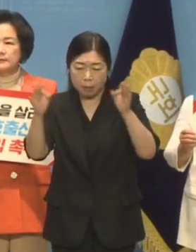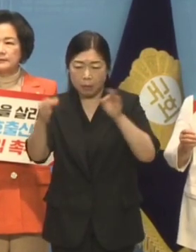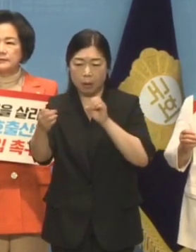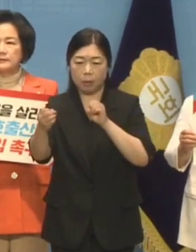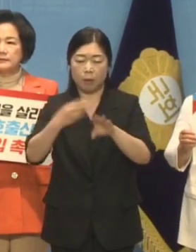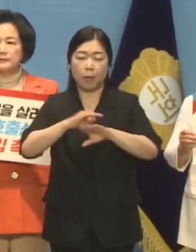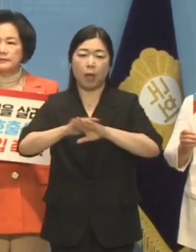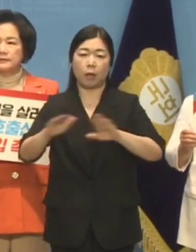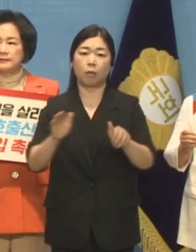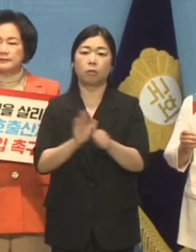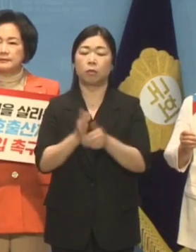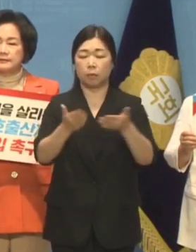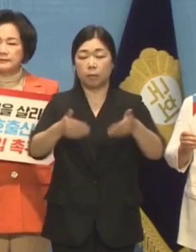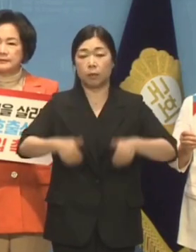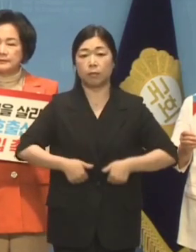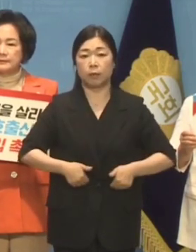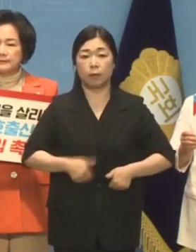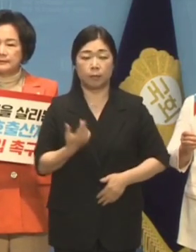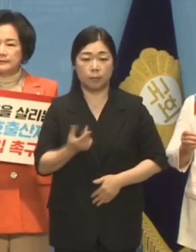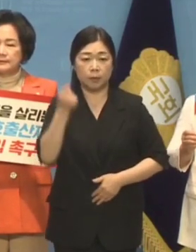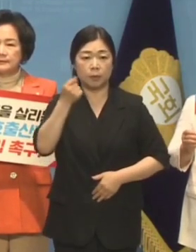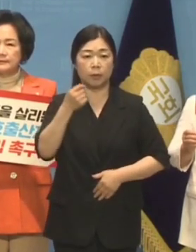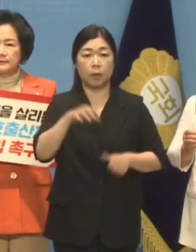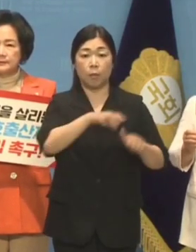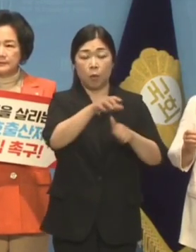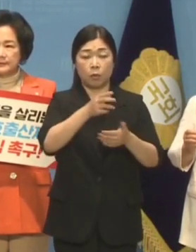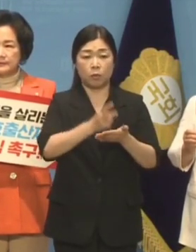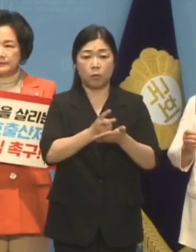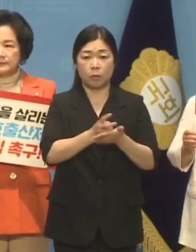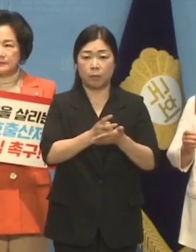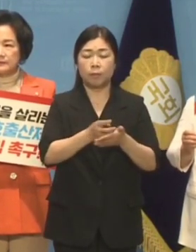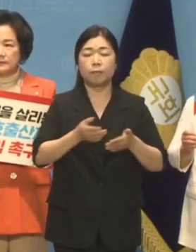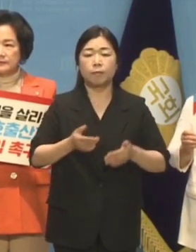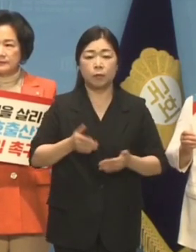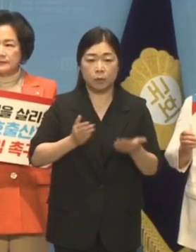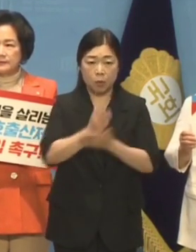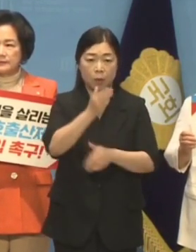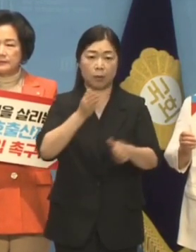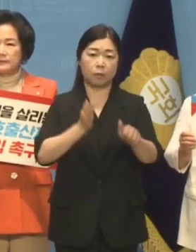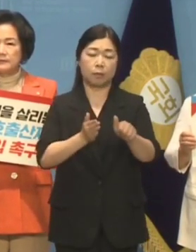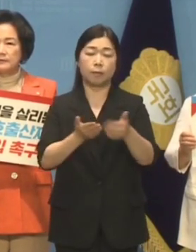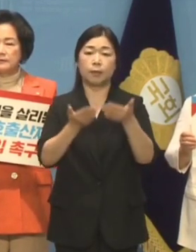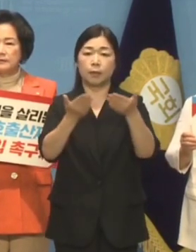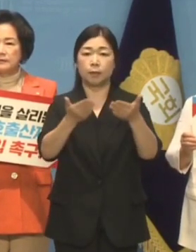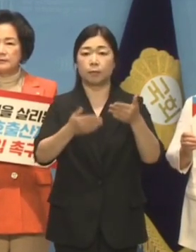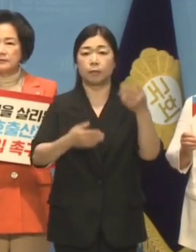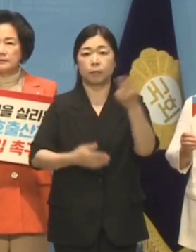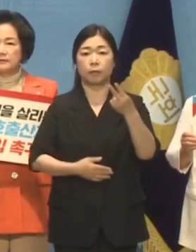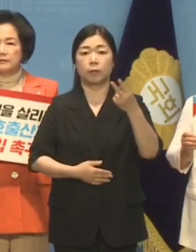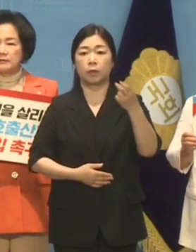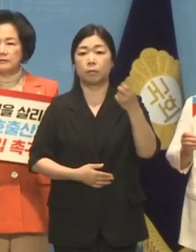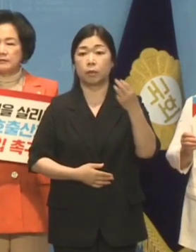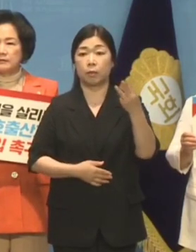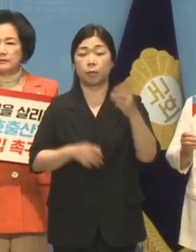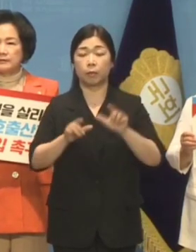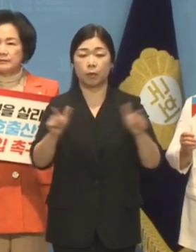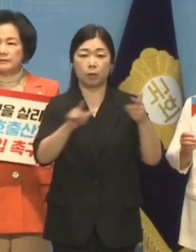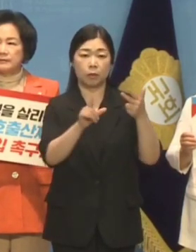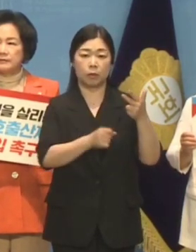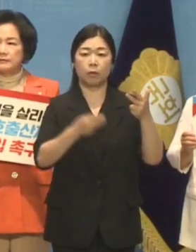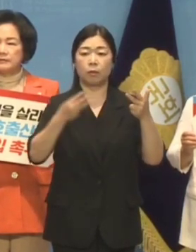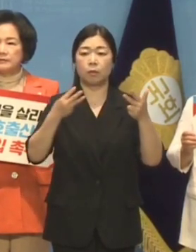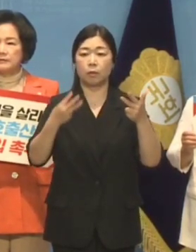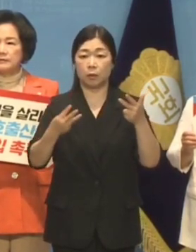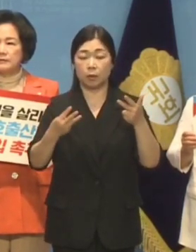할 것입니다. 신속한 보호출산법 통과를 촉구합니다. 2023년 7월 4일 국민의힘